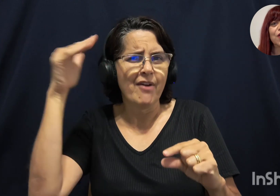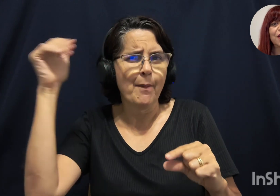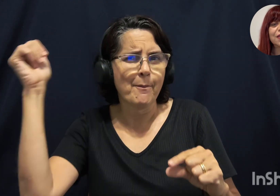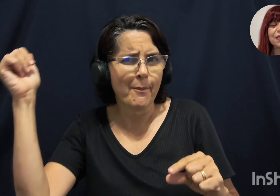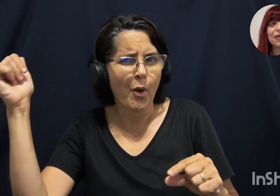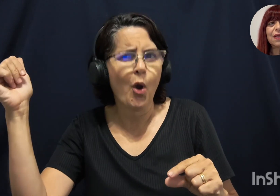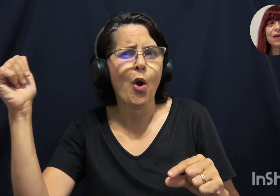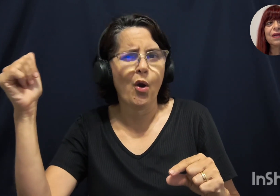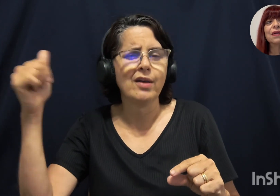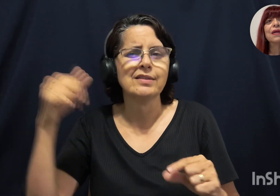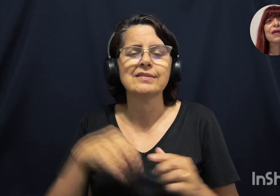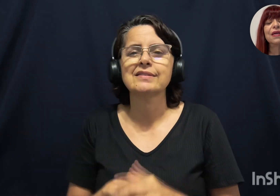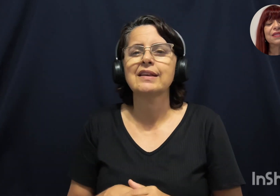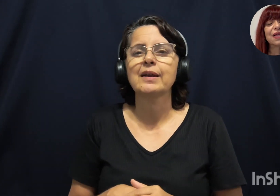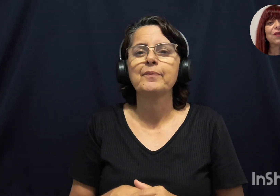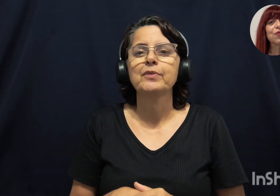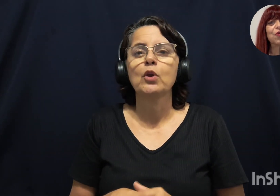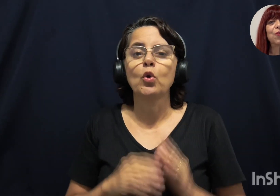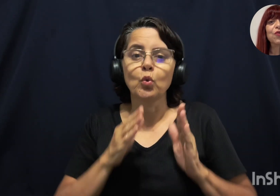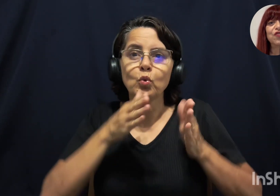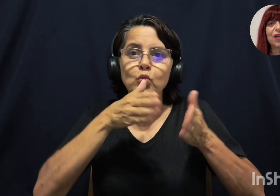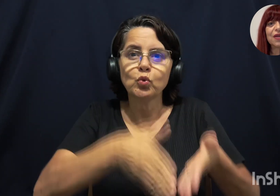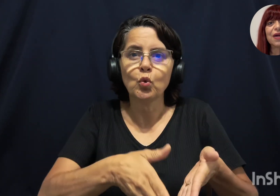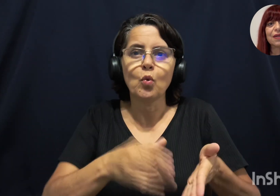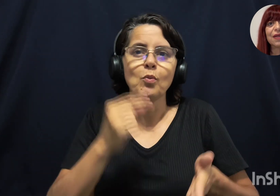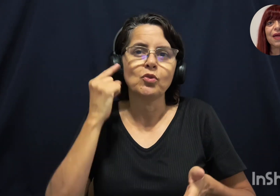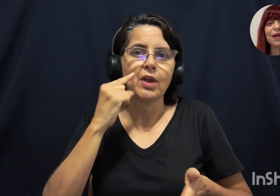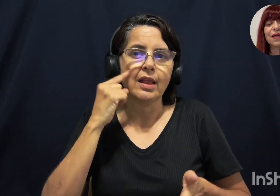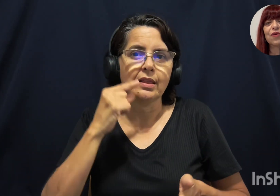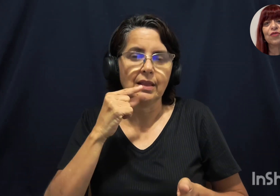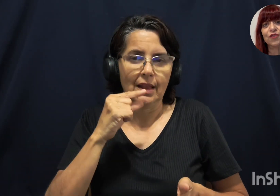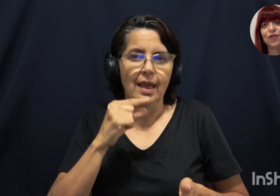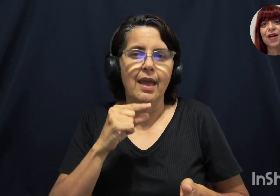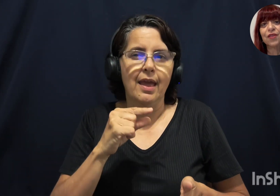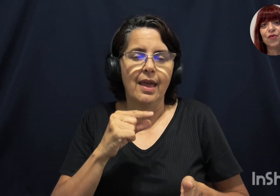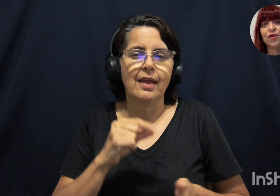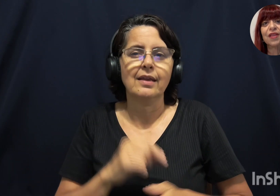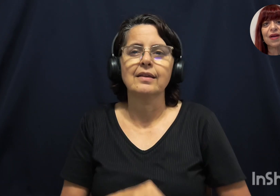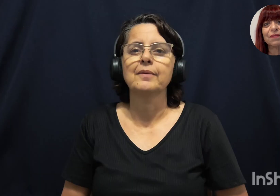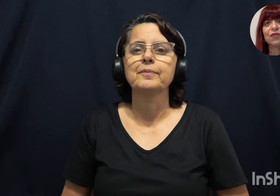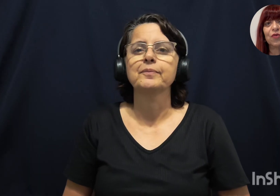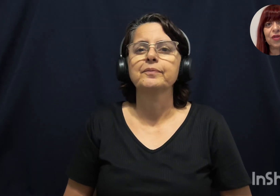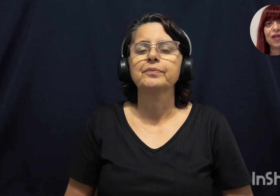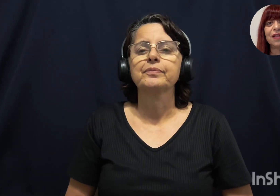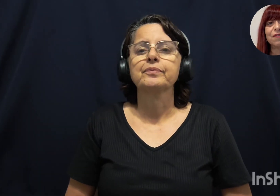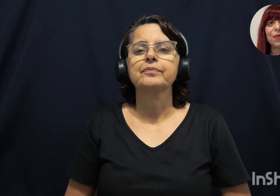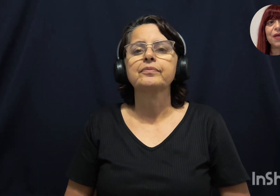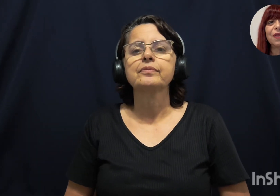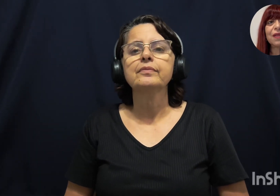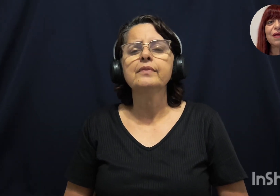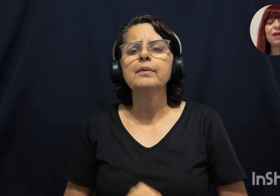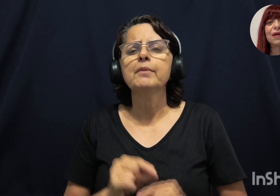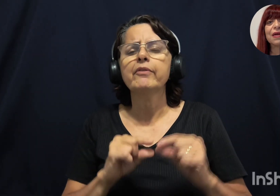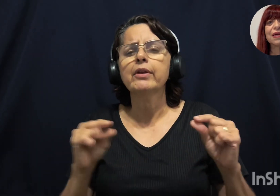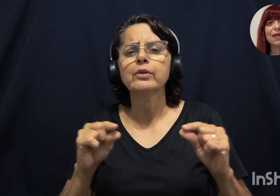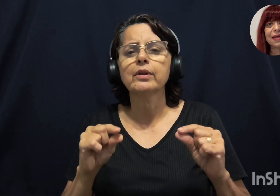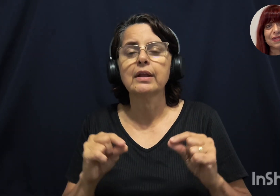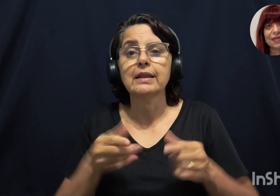autoria desconhecida que está no túmulo de Allan Kardec, codificador da doutrina